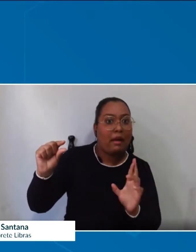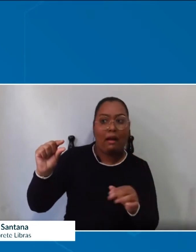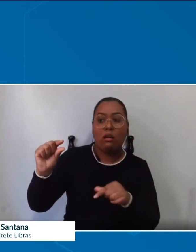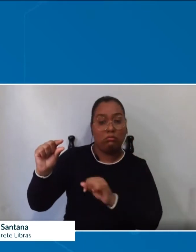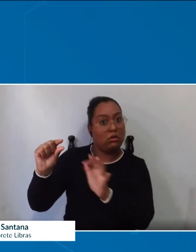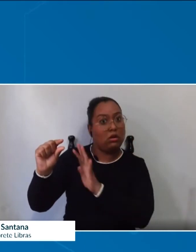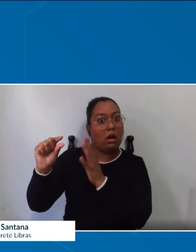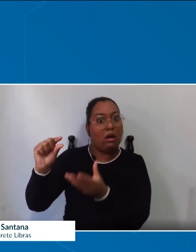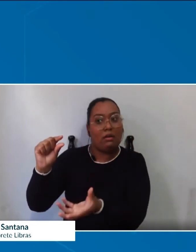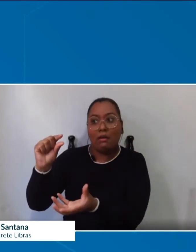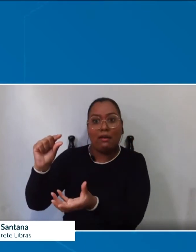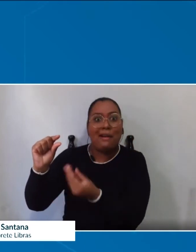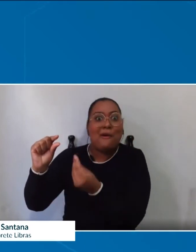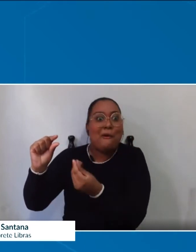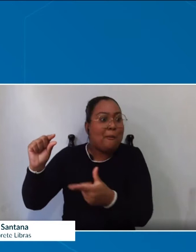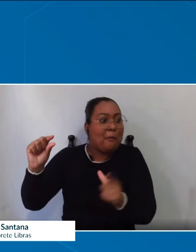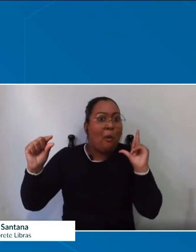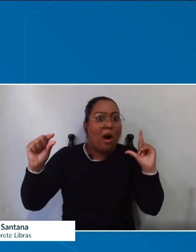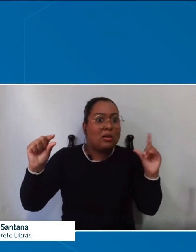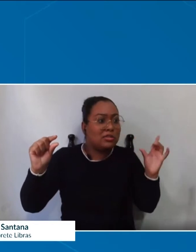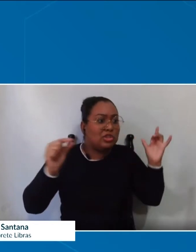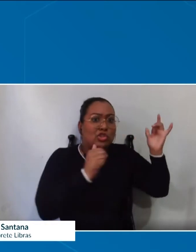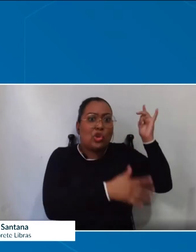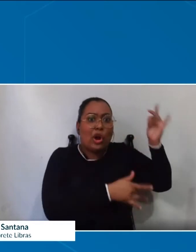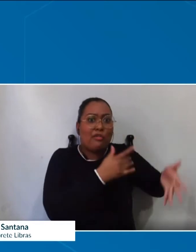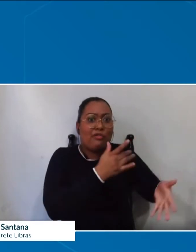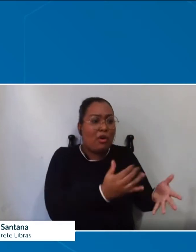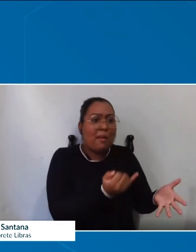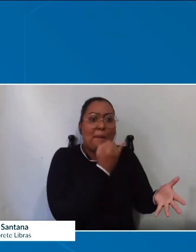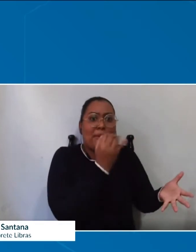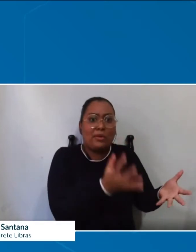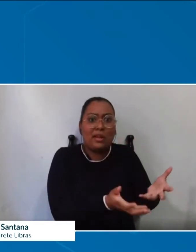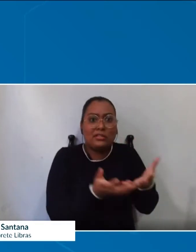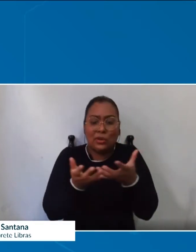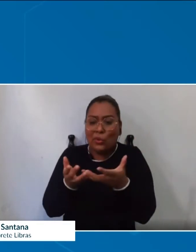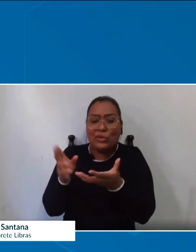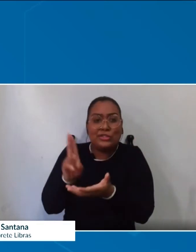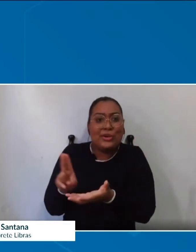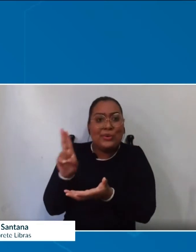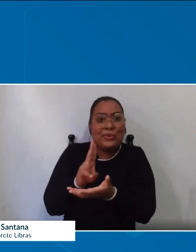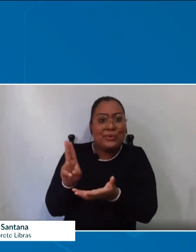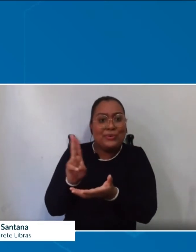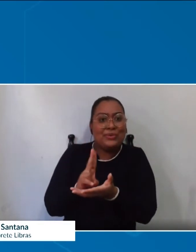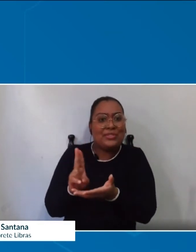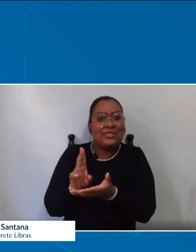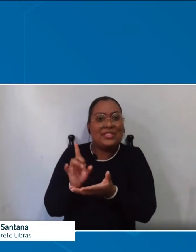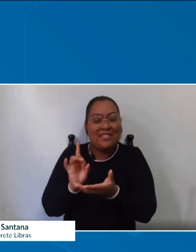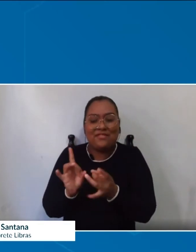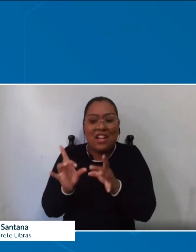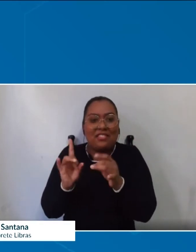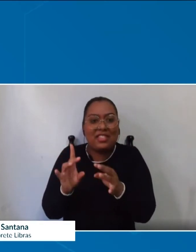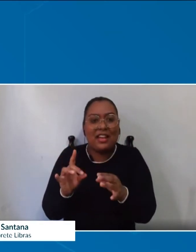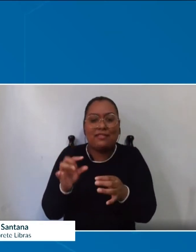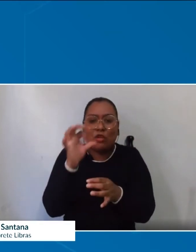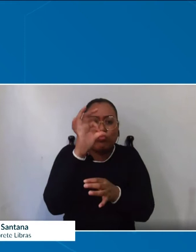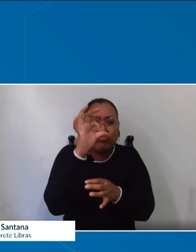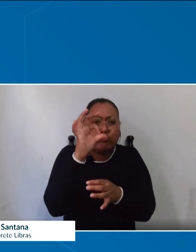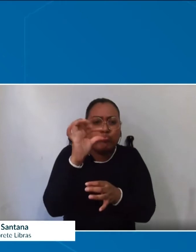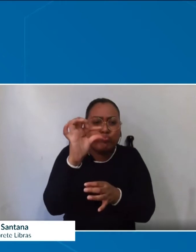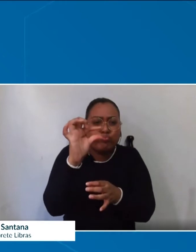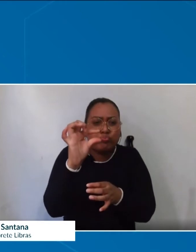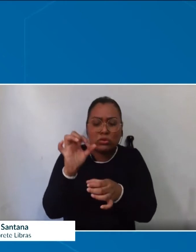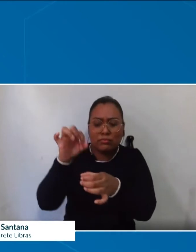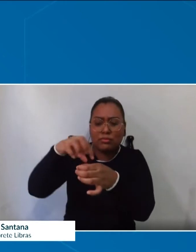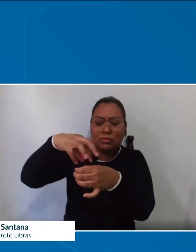uma casca riquíssima em licopeno, e que agora a gente aproveita esse licopeno para ser encapsulado, né, para poder ser